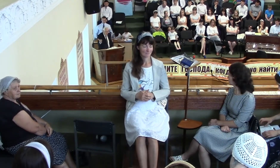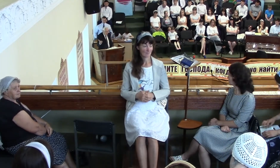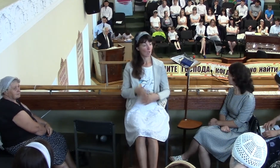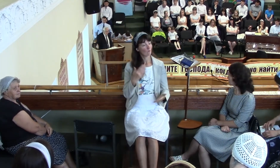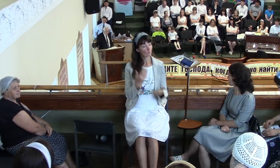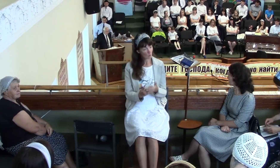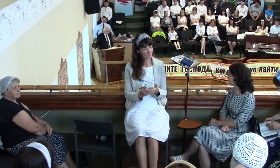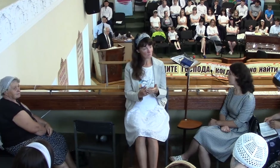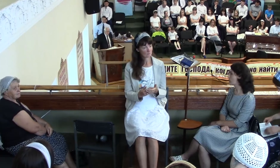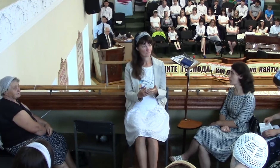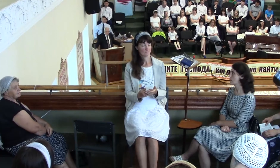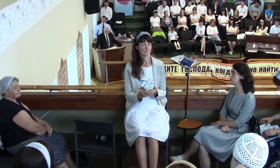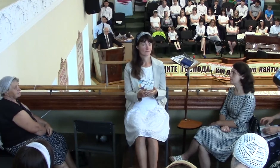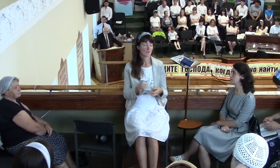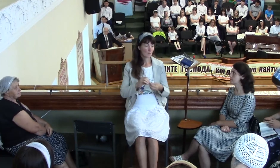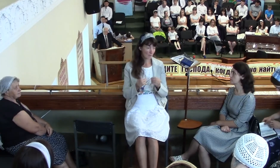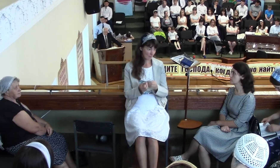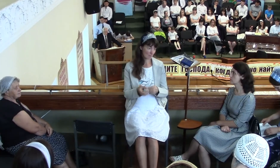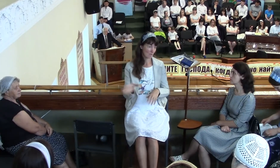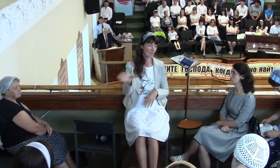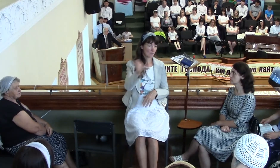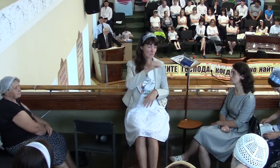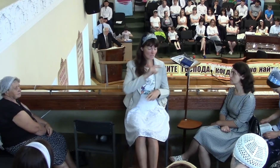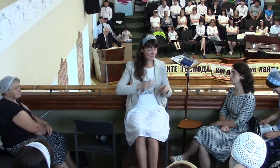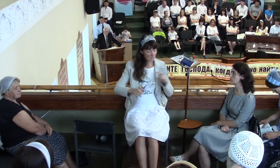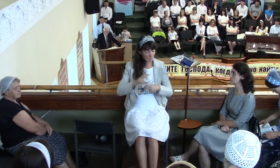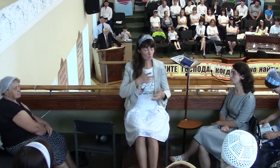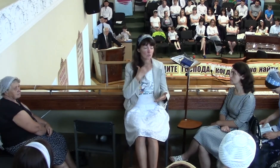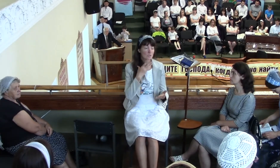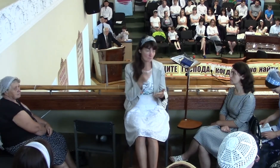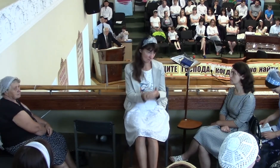своего, а не того, что угодно Господу Иисусу Христу.